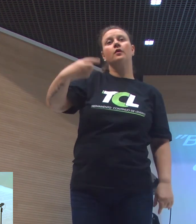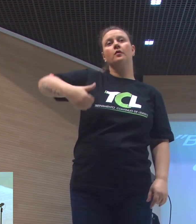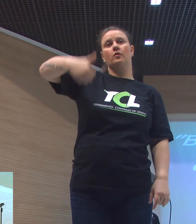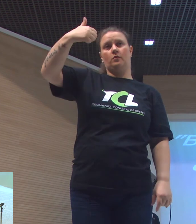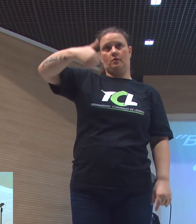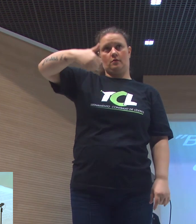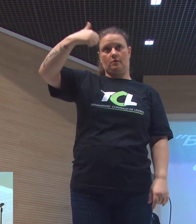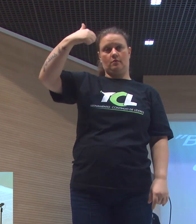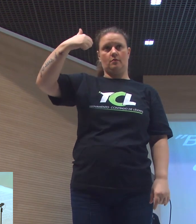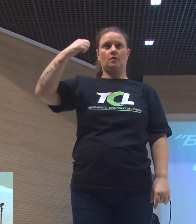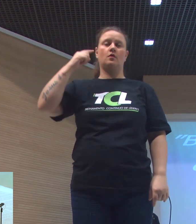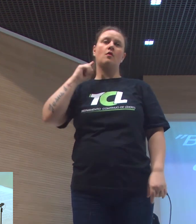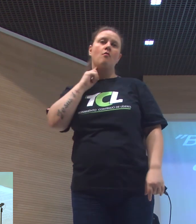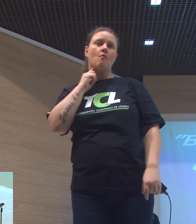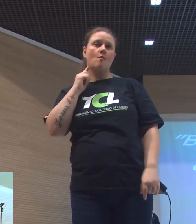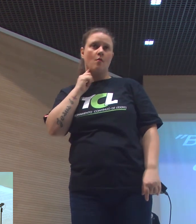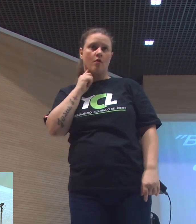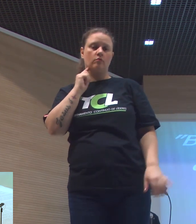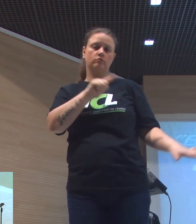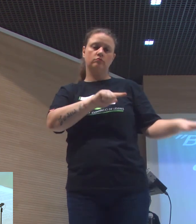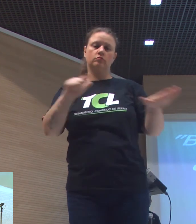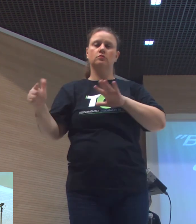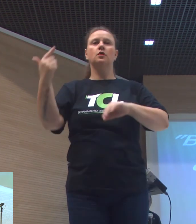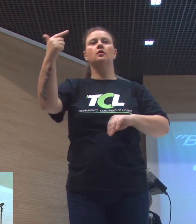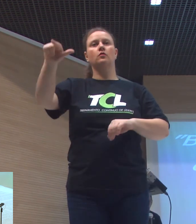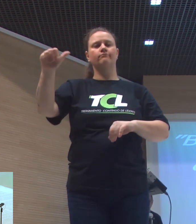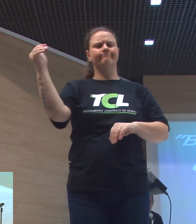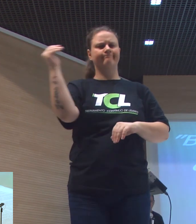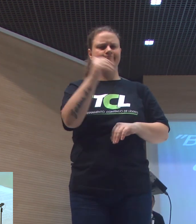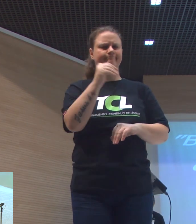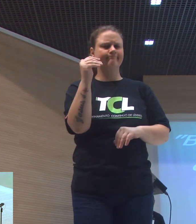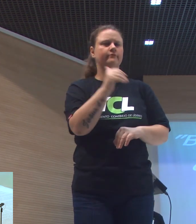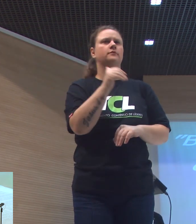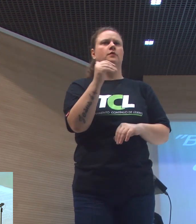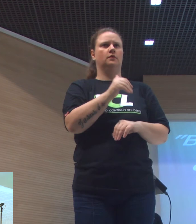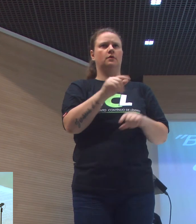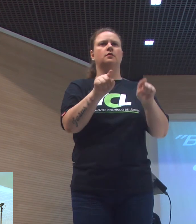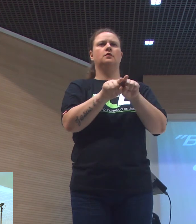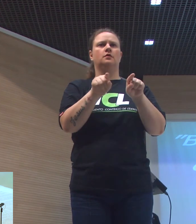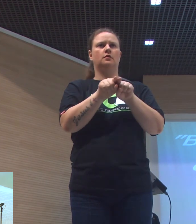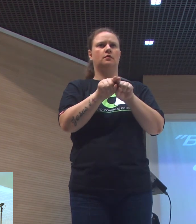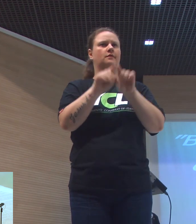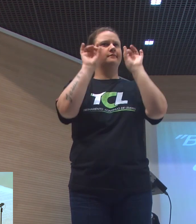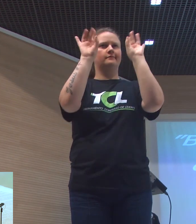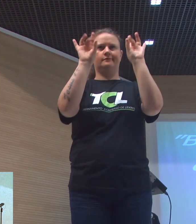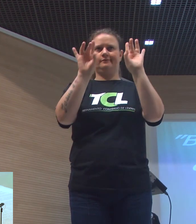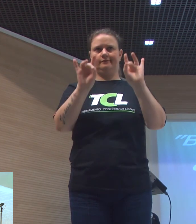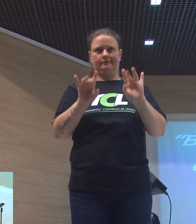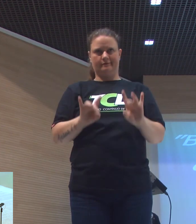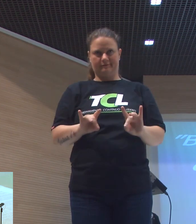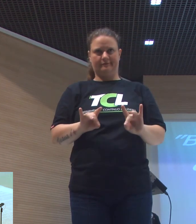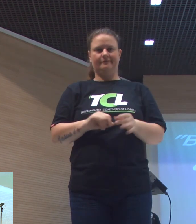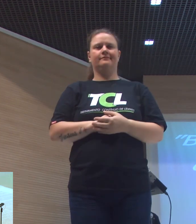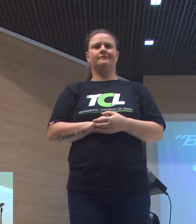Então, semana que vem esteja aqui conosco e vai ser bem especial. Então, segunda